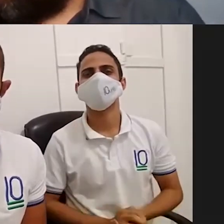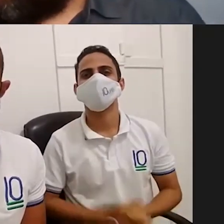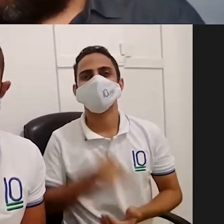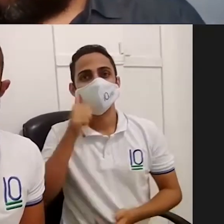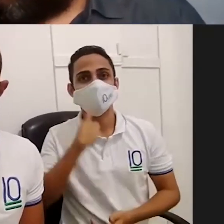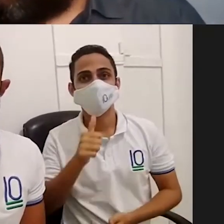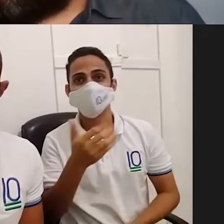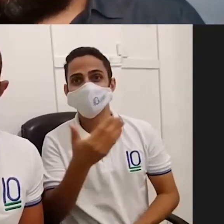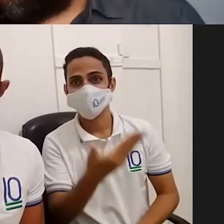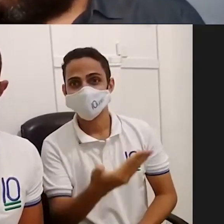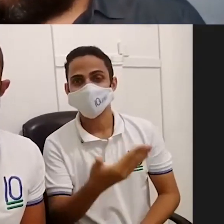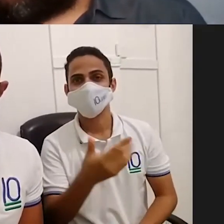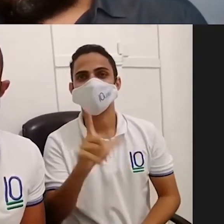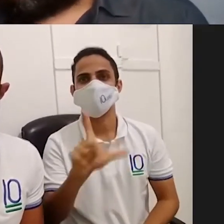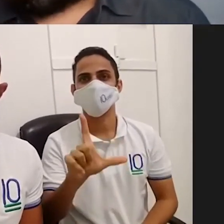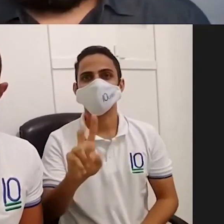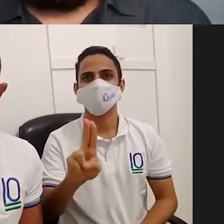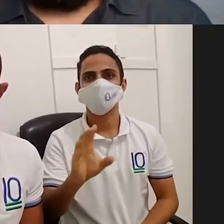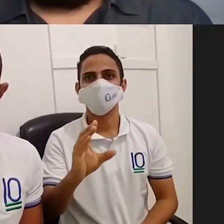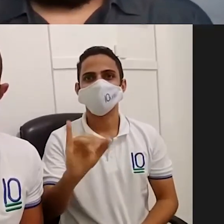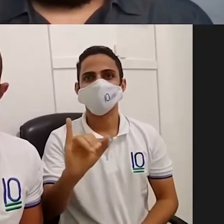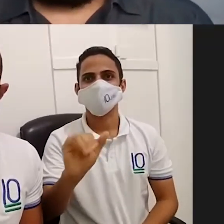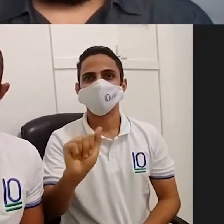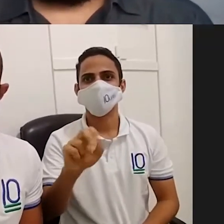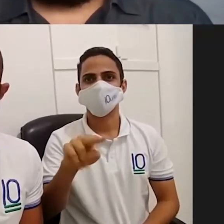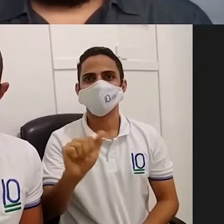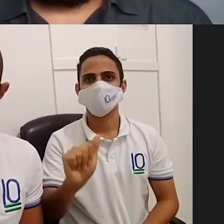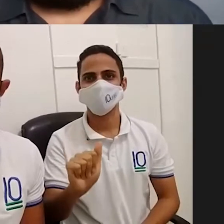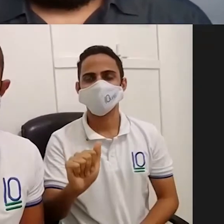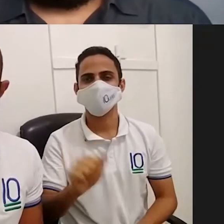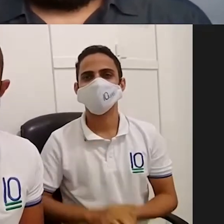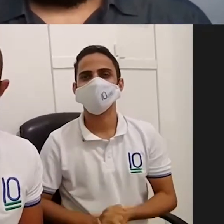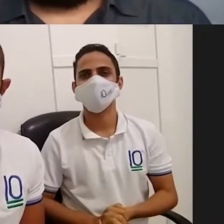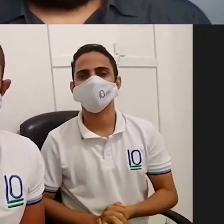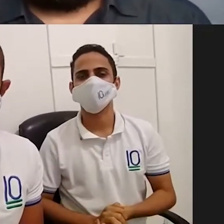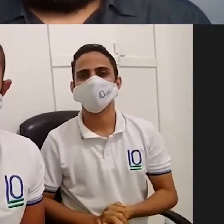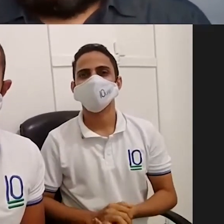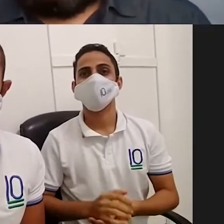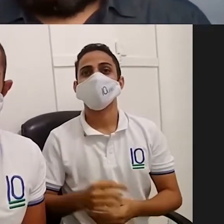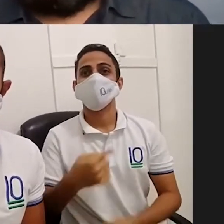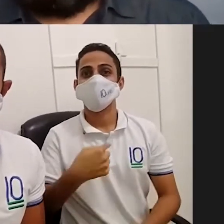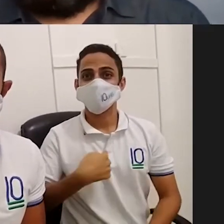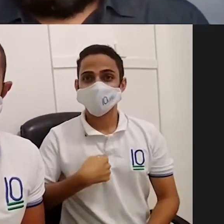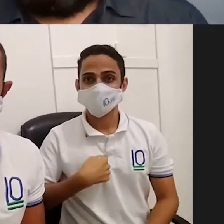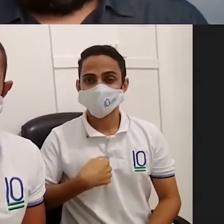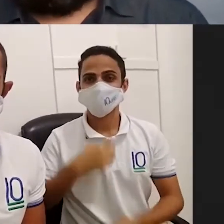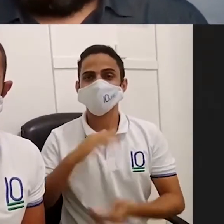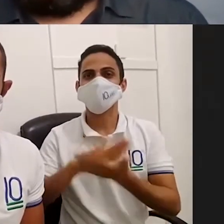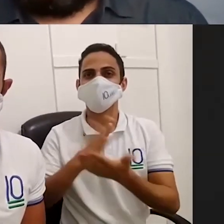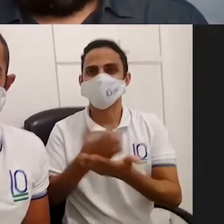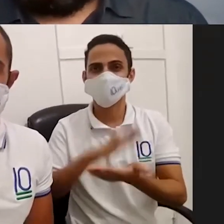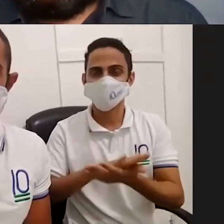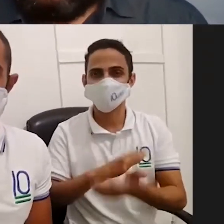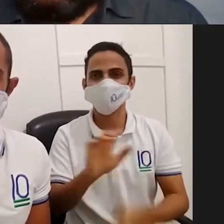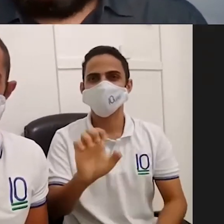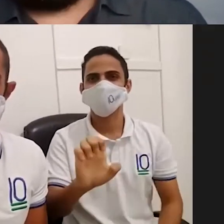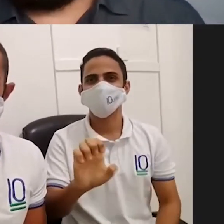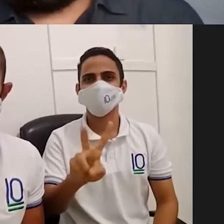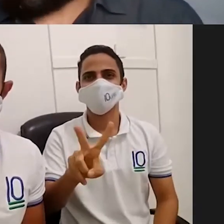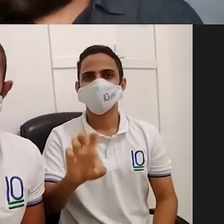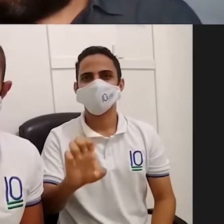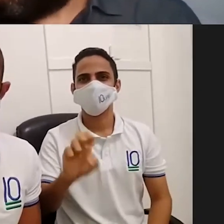também Evelyn Oliveira, que está traduzindo para a linguagem de Libras, tem que falar mais devagar,